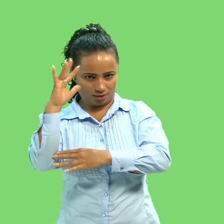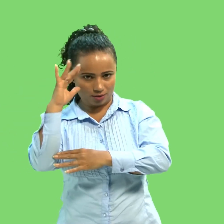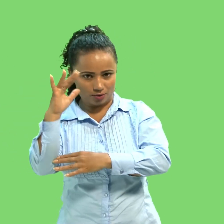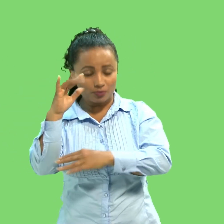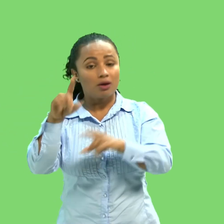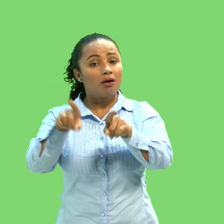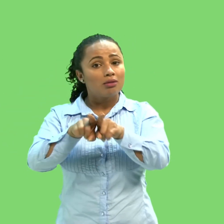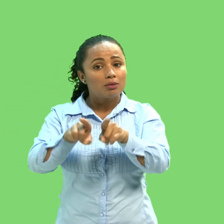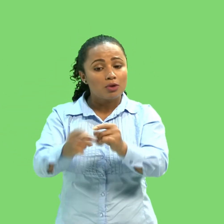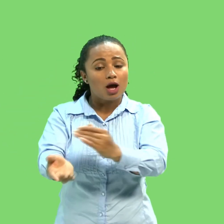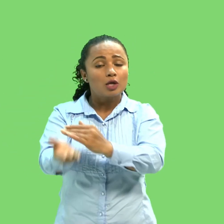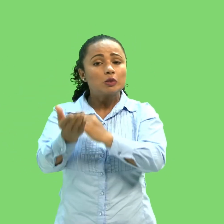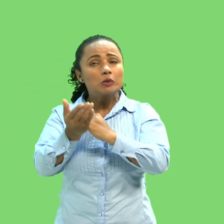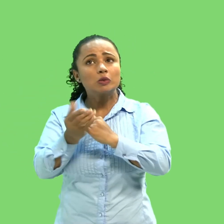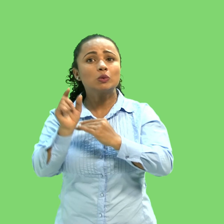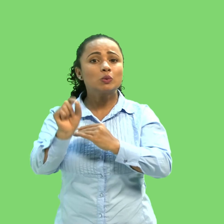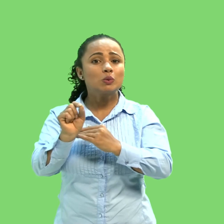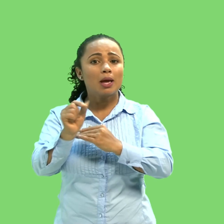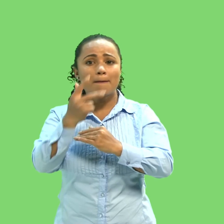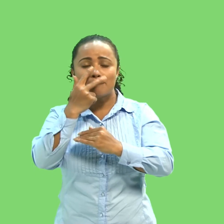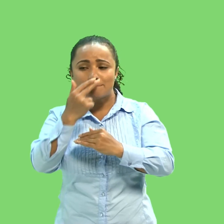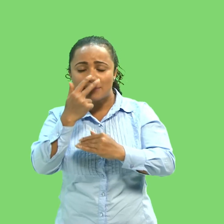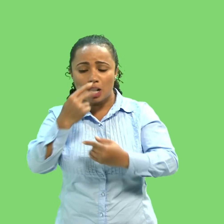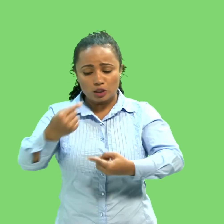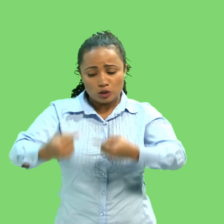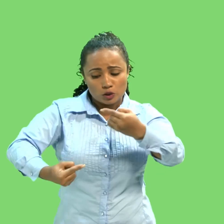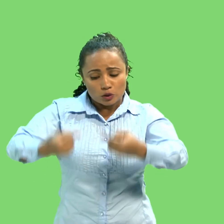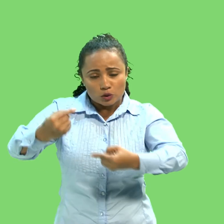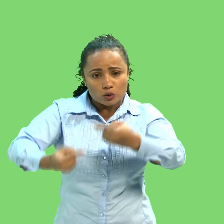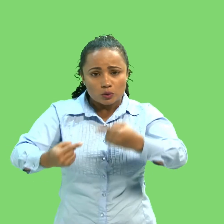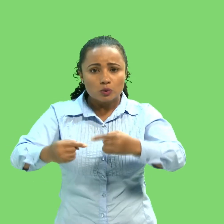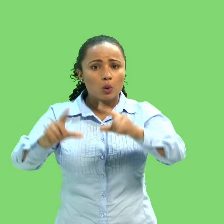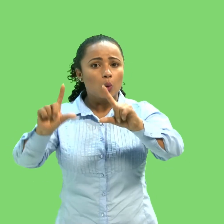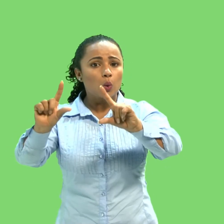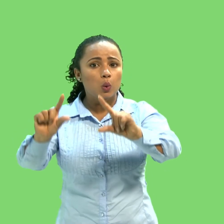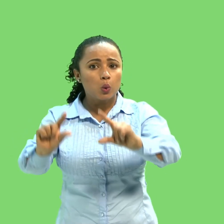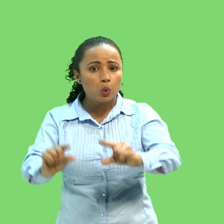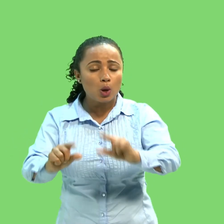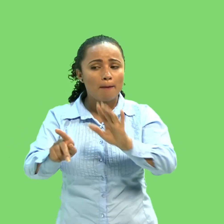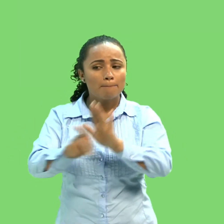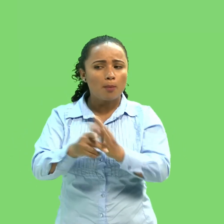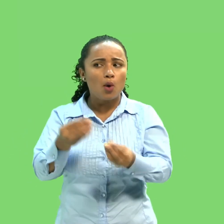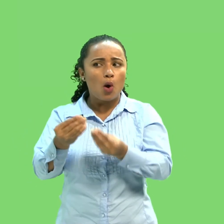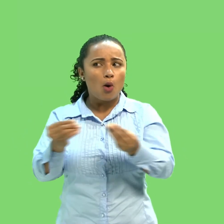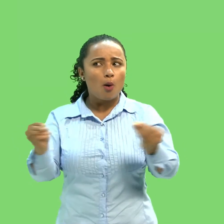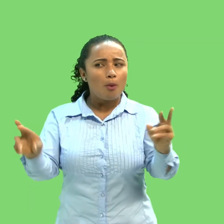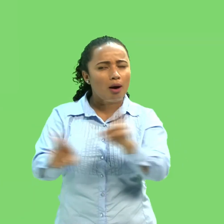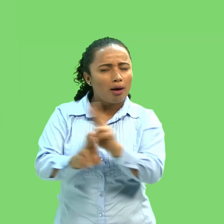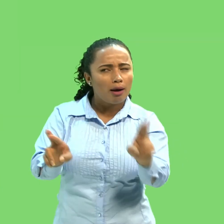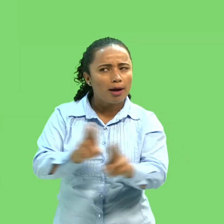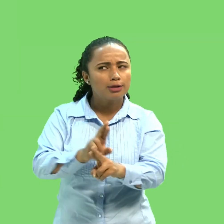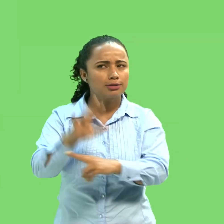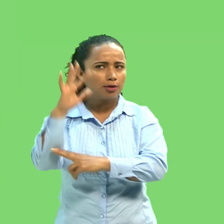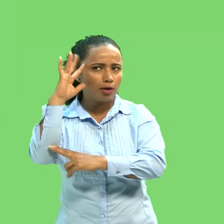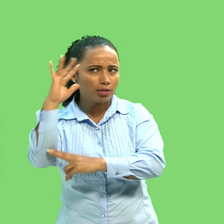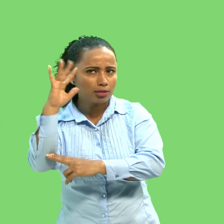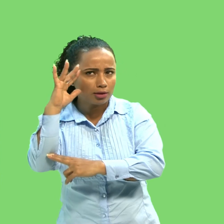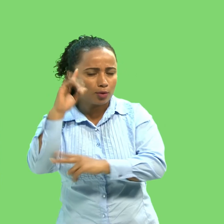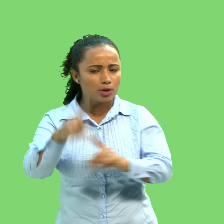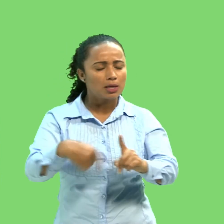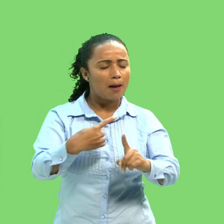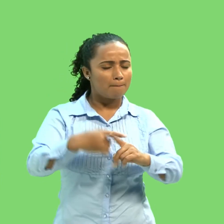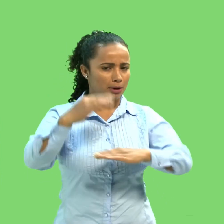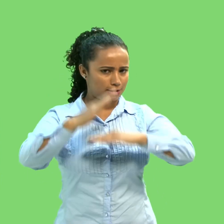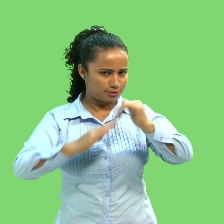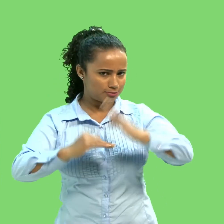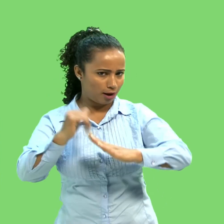ao reducionismo, discussões fundamentais sobre a relação entre teoria e prática. Chegamos ao fim de mais